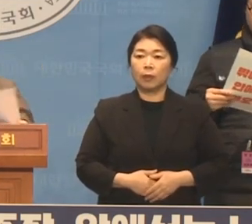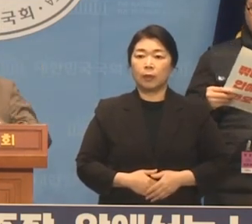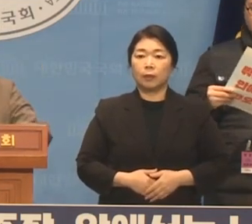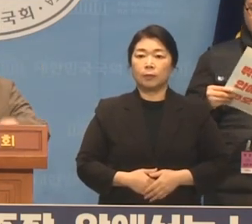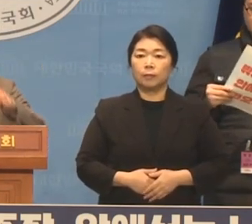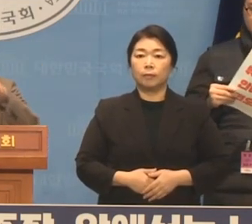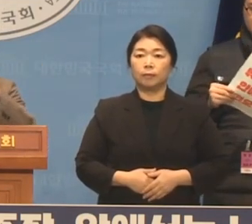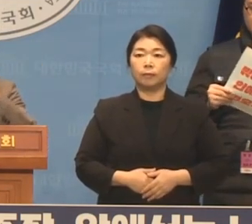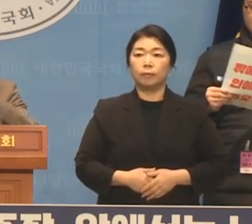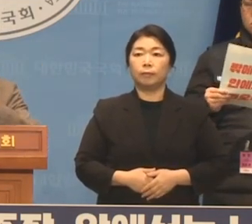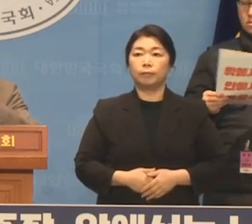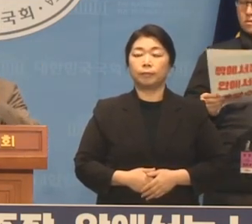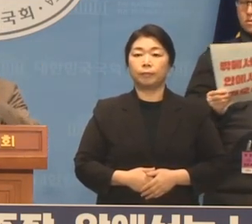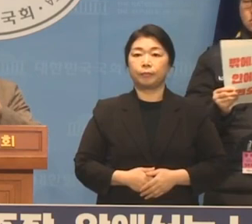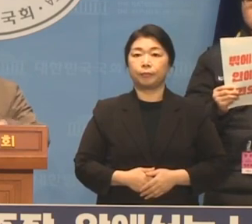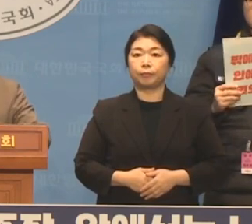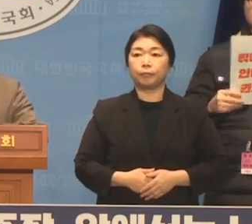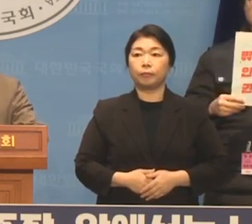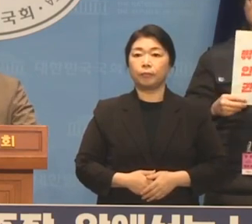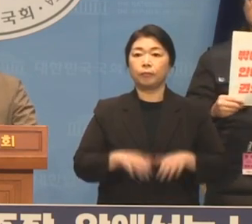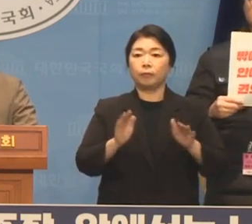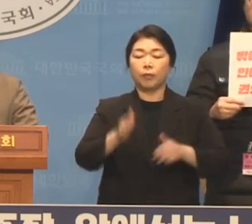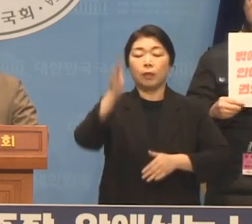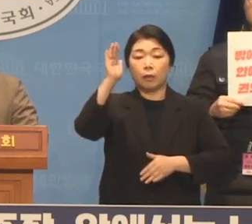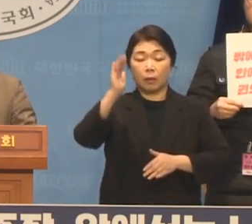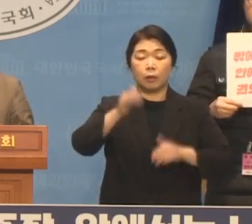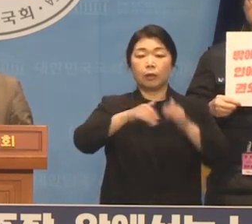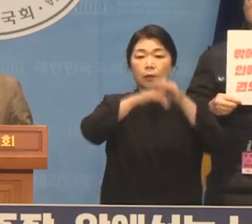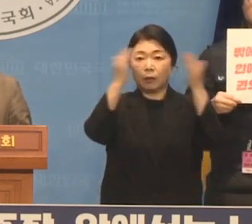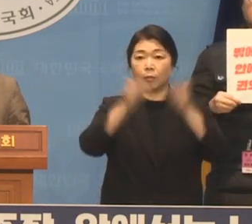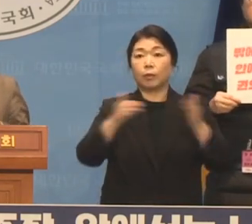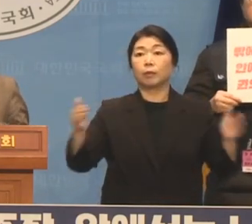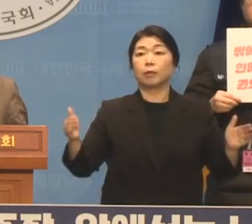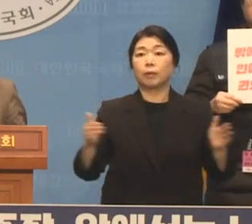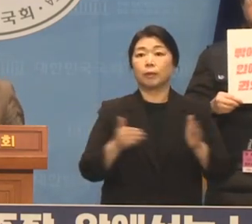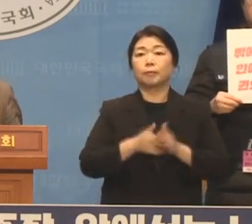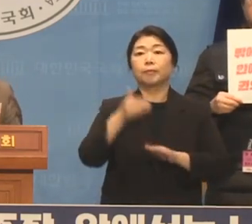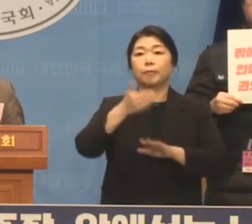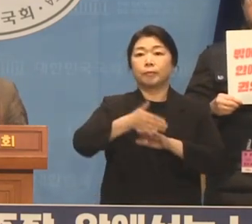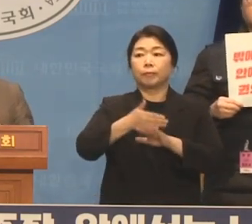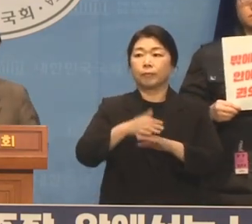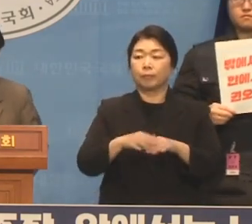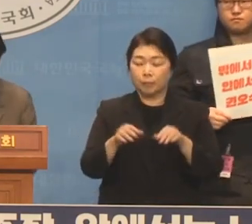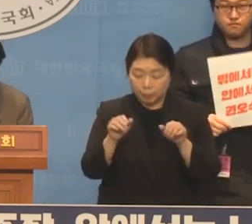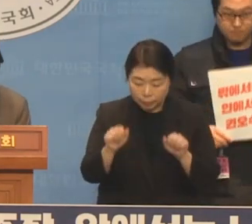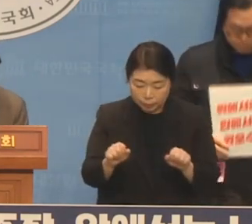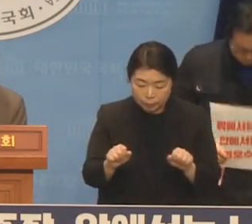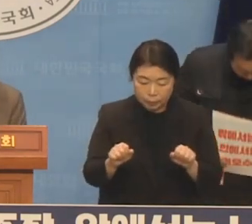네, 이상 기자회견 마치도록 하겠습니다. 고맙습니다.